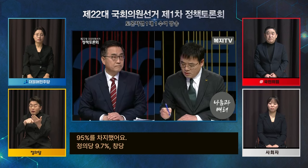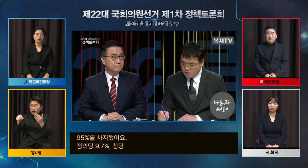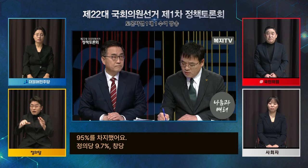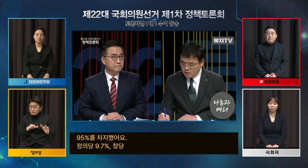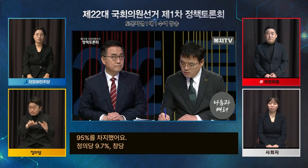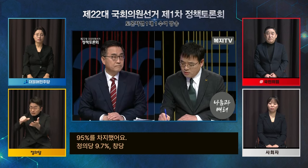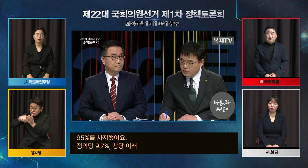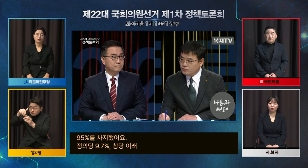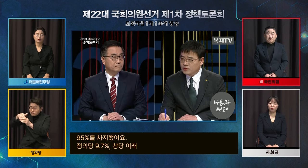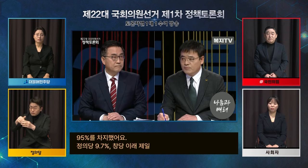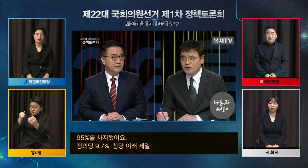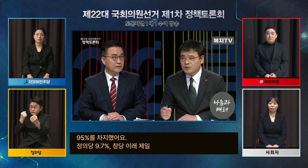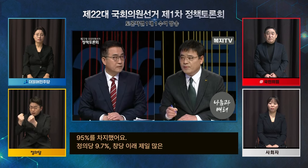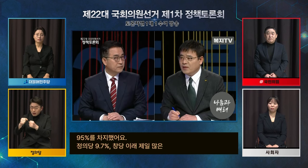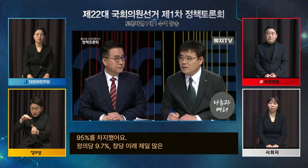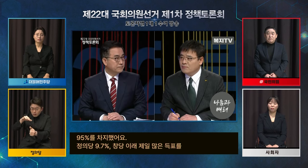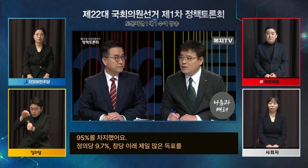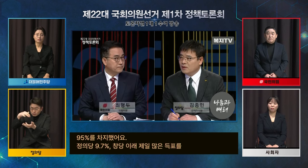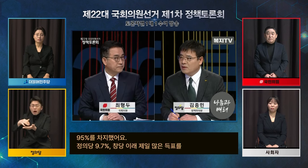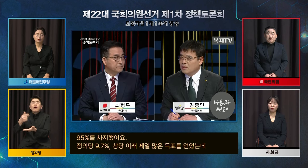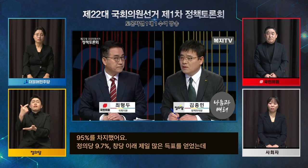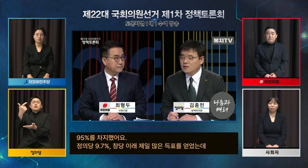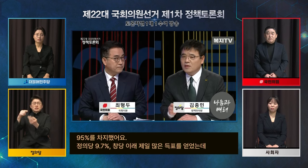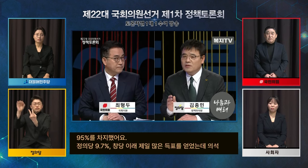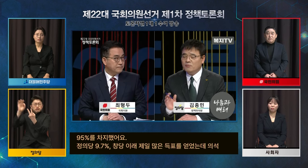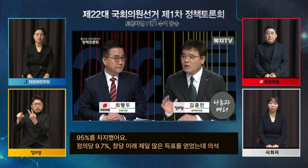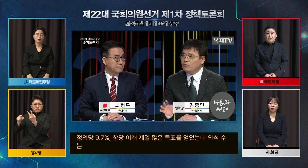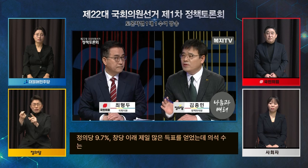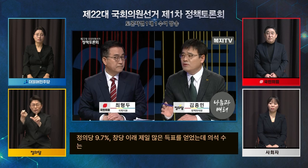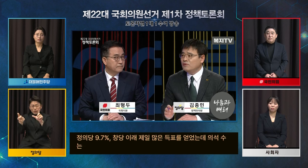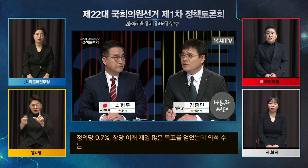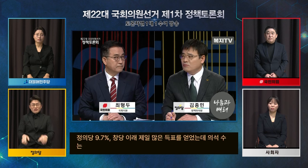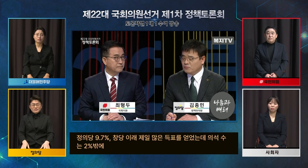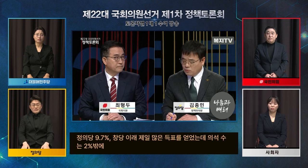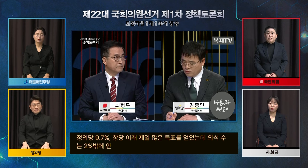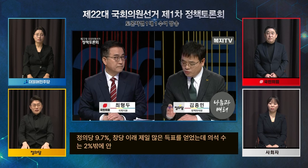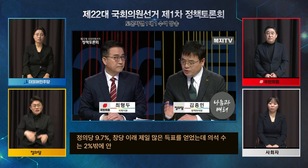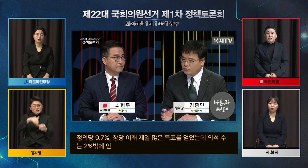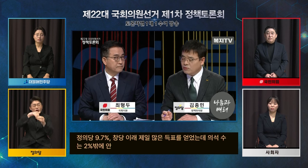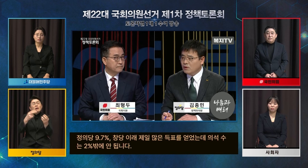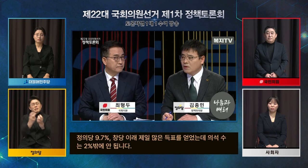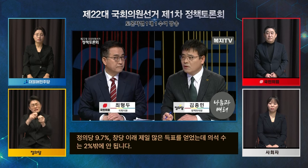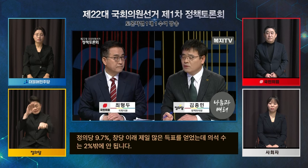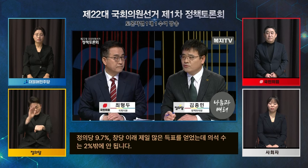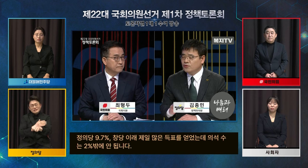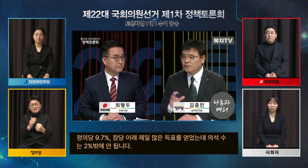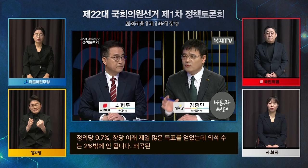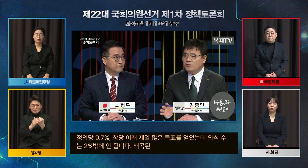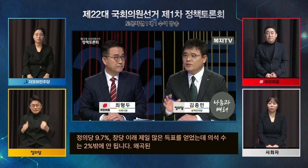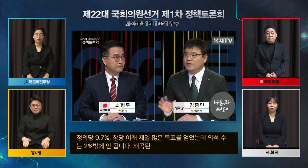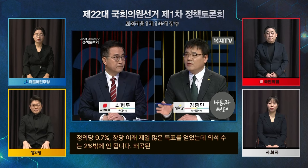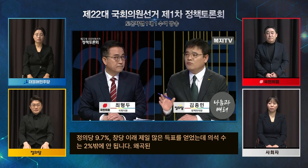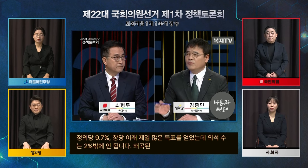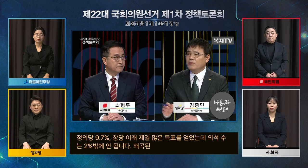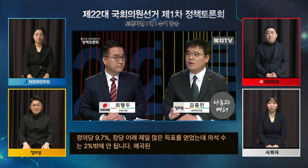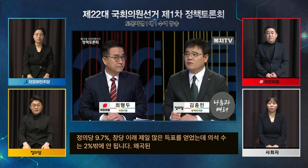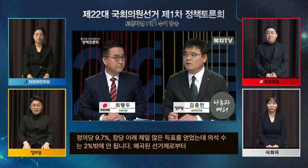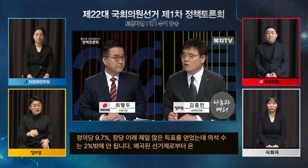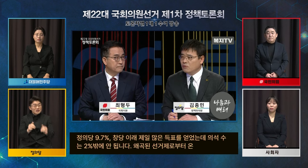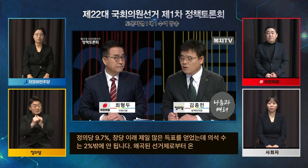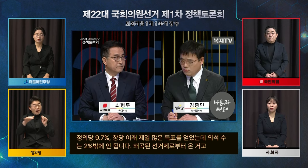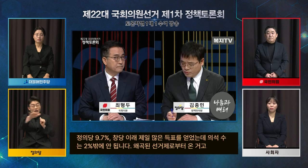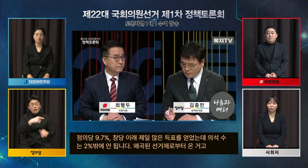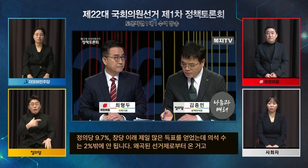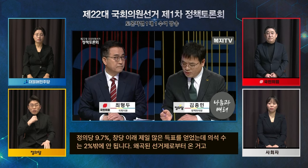얻었는데 의석수는 2%밖에 안 됩니다. 이게 이제 왜곡된 선거제도로부터 오는 것이고 준연동형을 지키라는 국민의